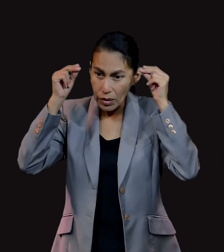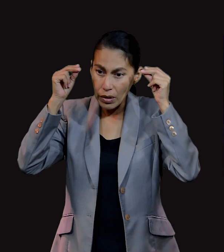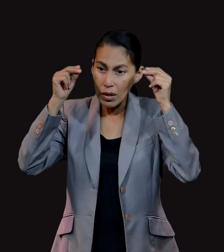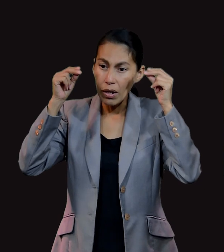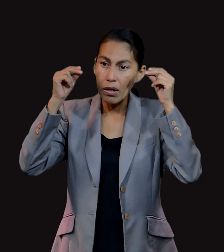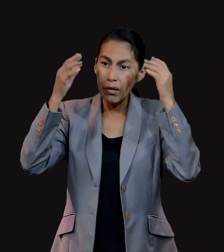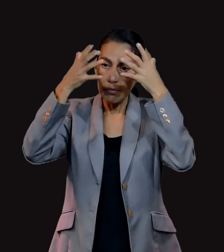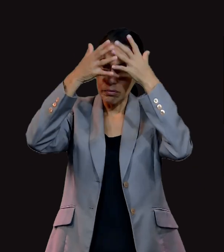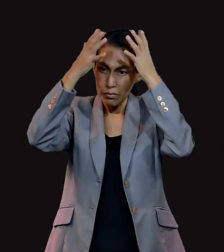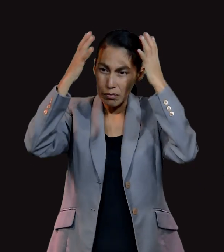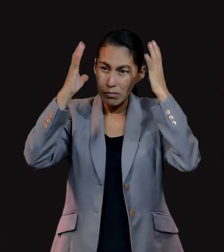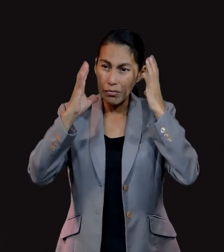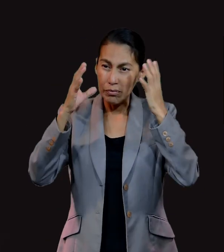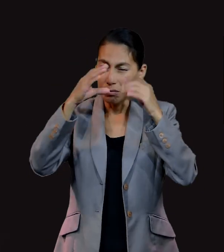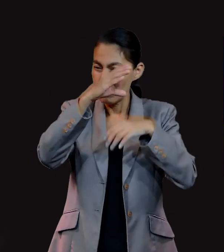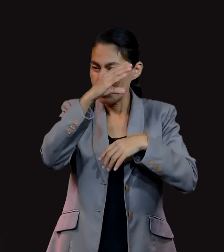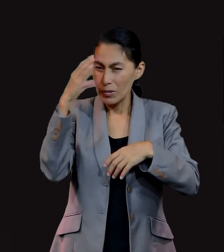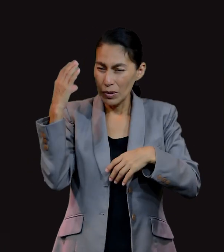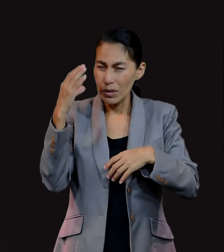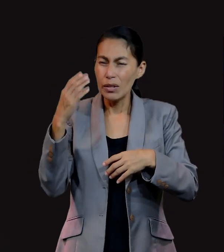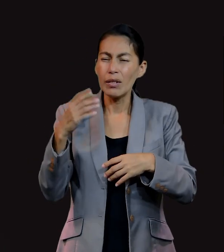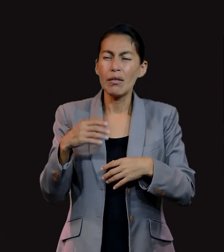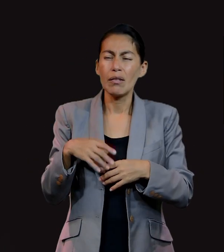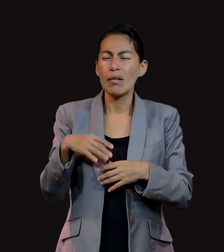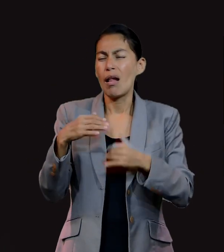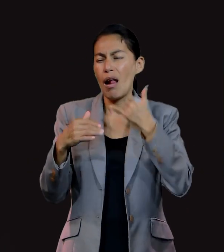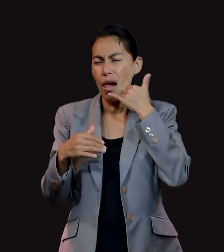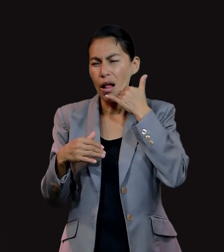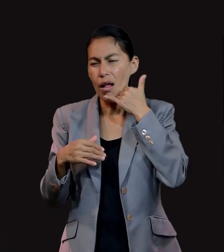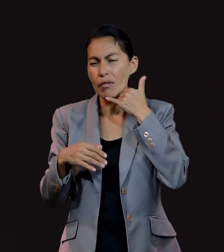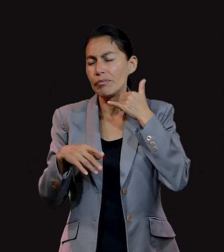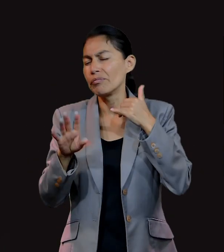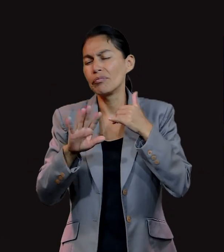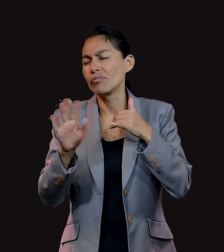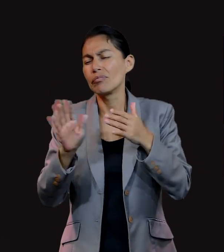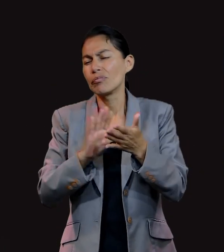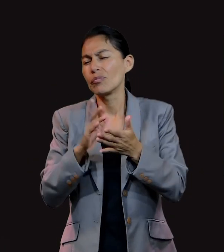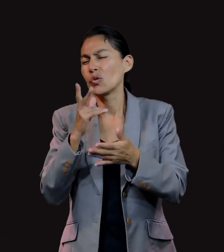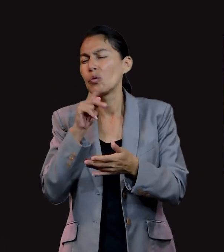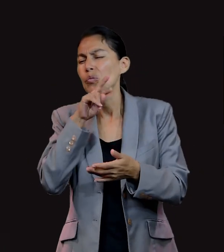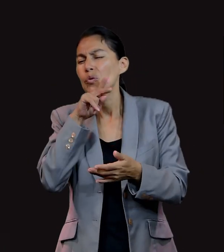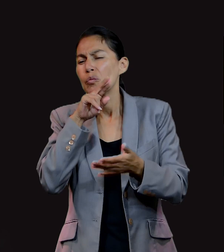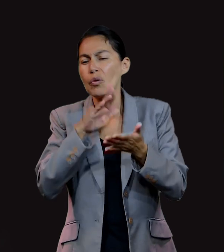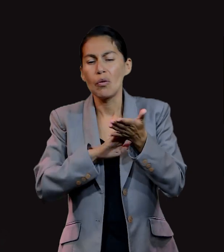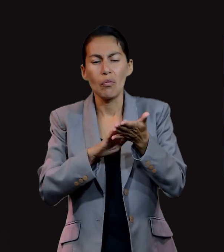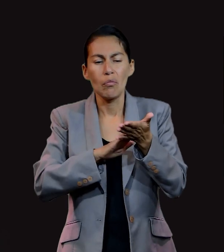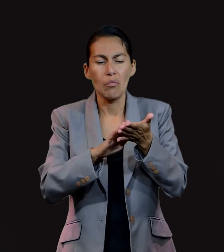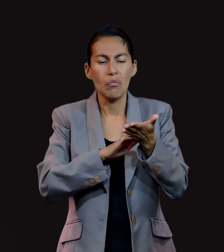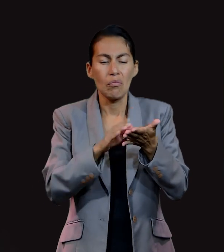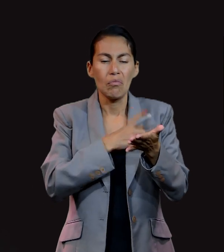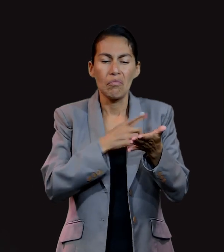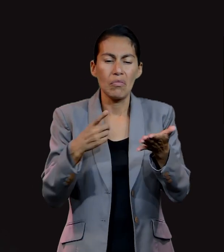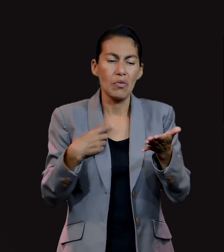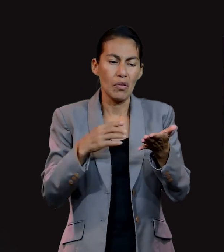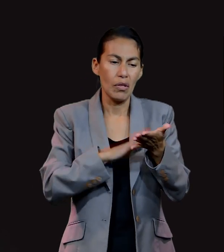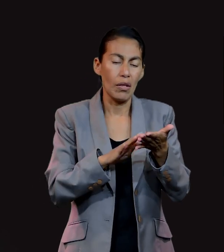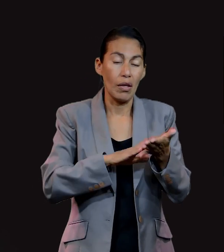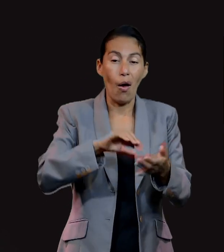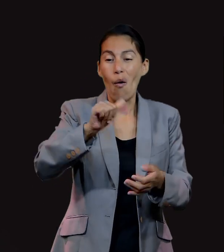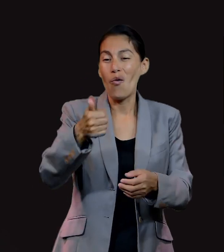a la enfermera le hablamos al de rayos X y ellos dijeron que quedaba libre el día siguiente me mandaron